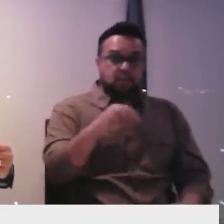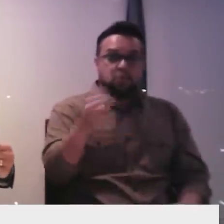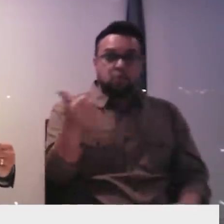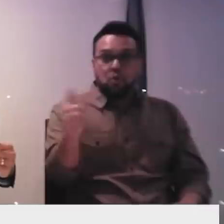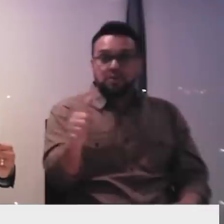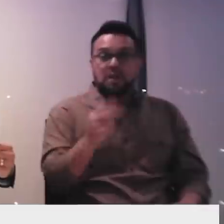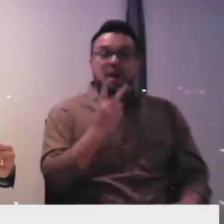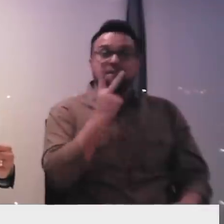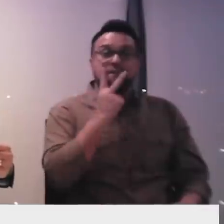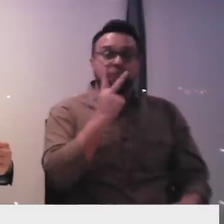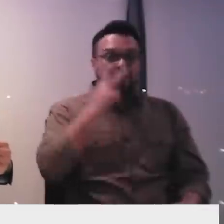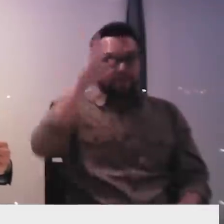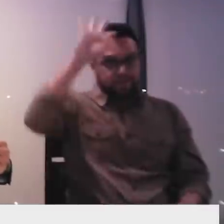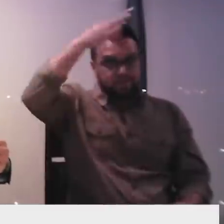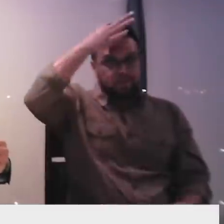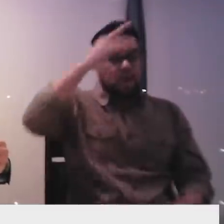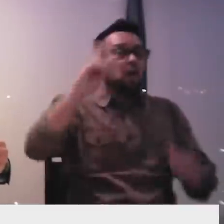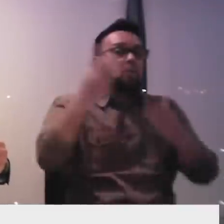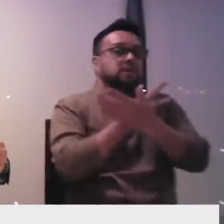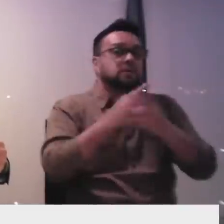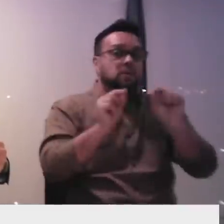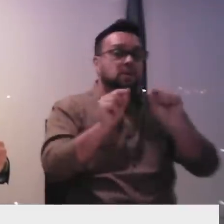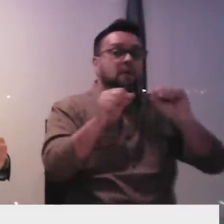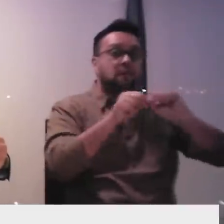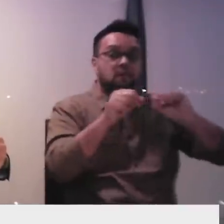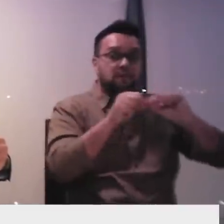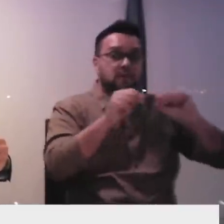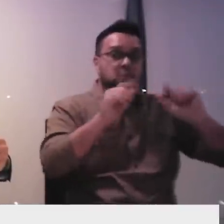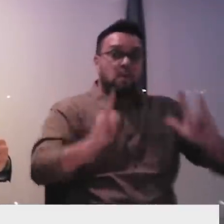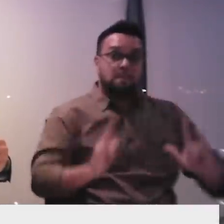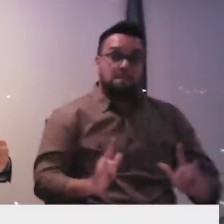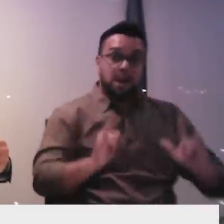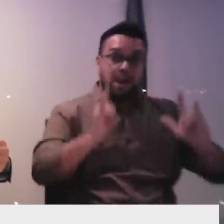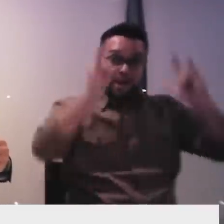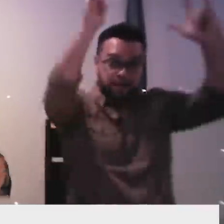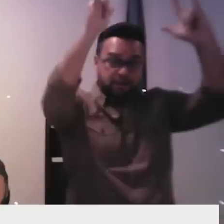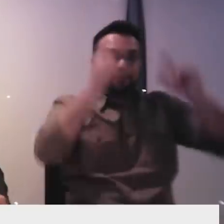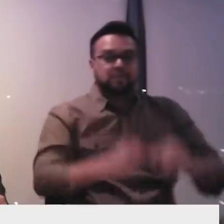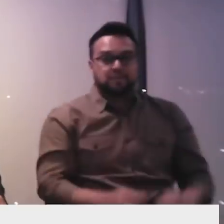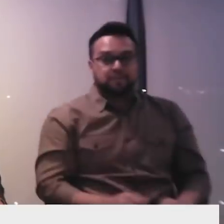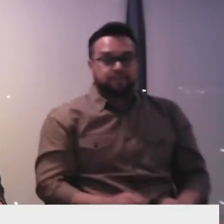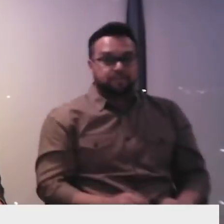Vitória, Espírito Santo, foi feito um prédio para a Petrobras lá. Tá?